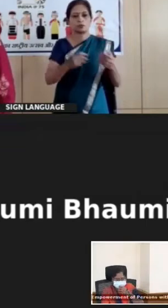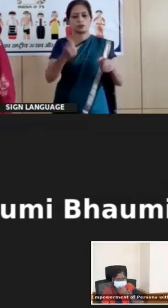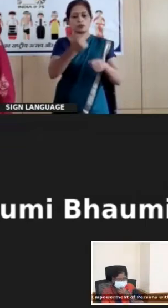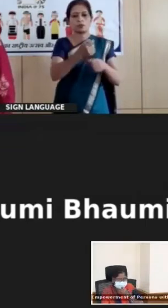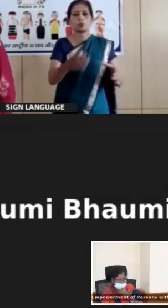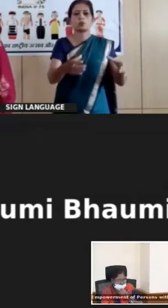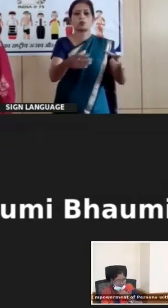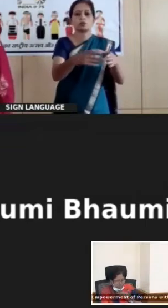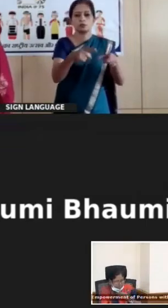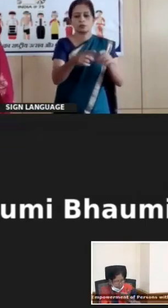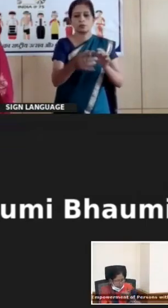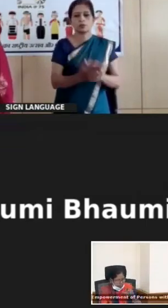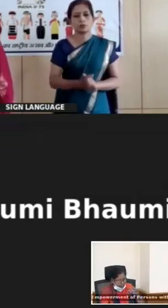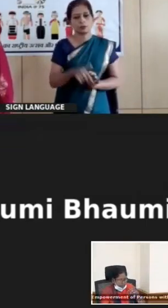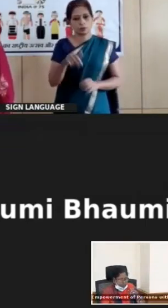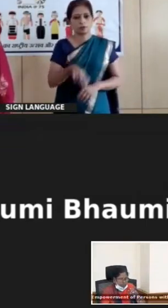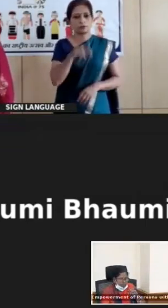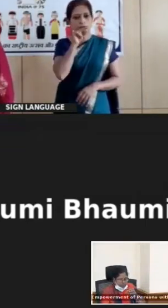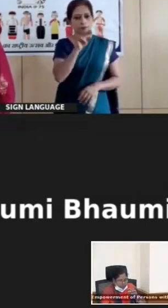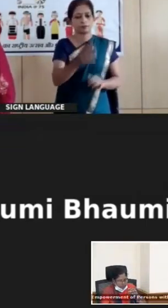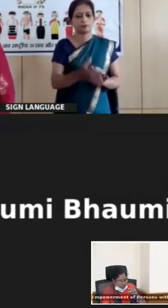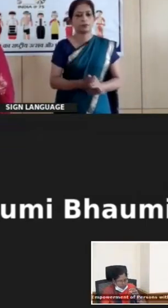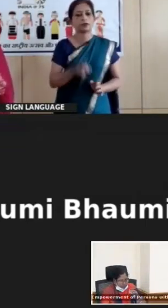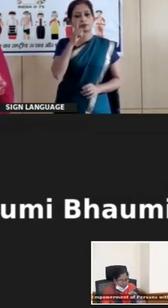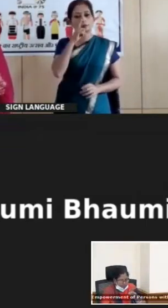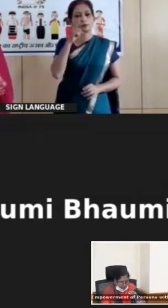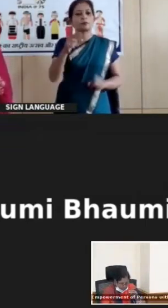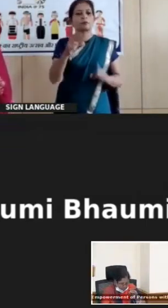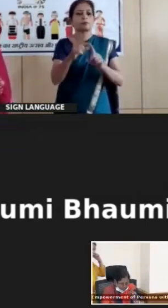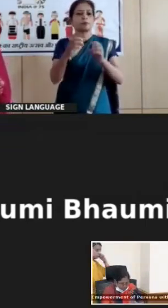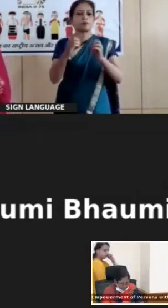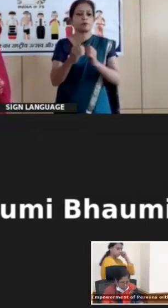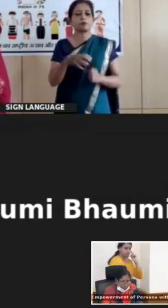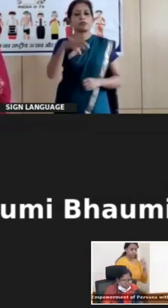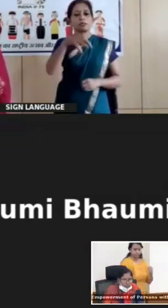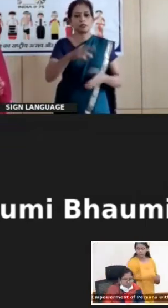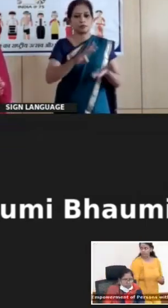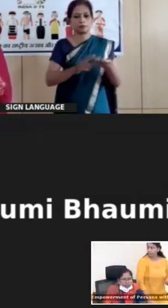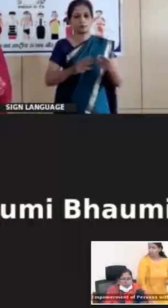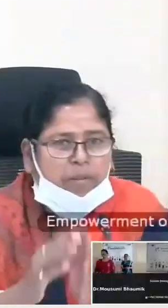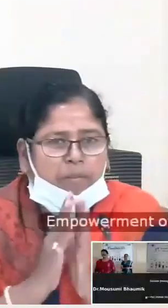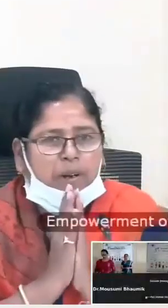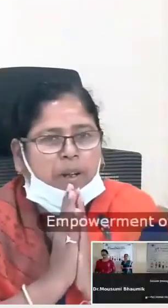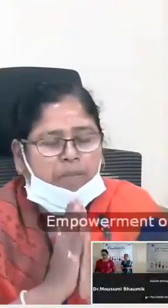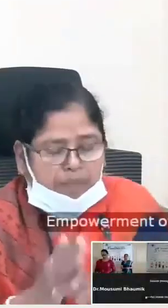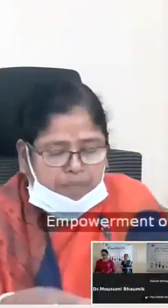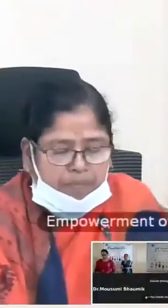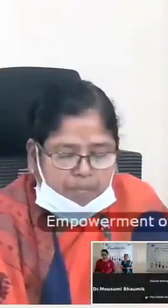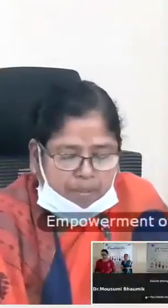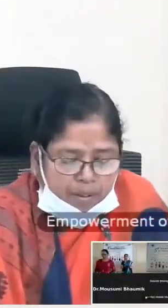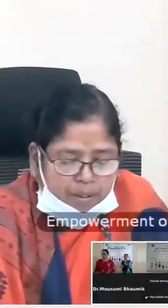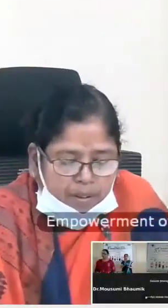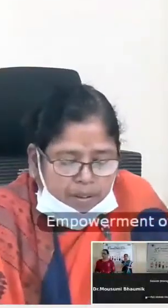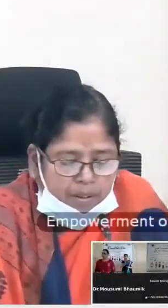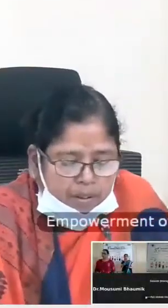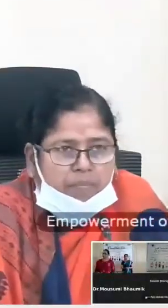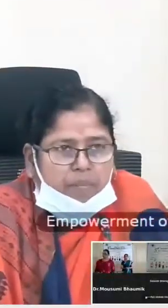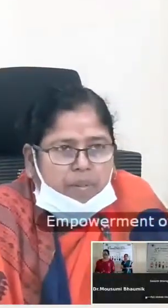में कि वो अपने आशीर्वचनों से हमें संबोधित करें। कुमारी प्रतिमा भौमिक, राज्य मंत्री। सबको मेरे